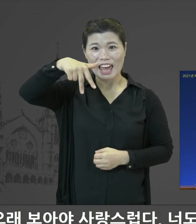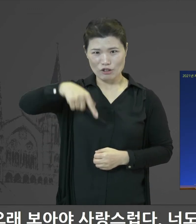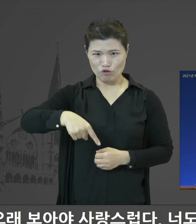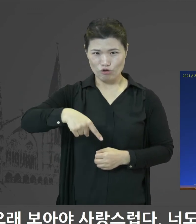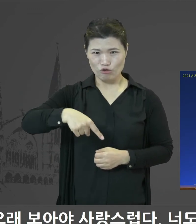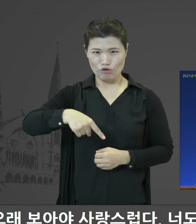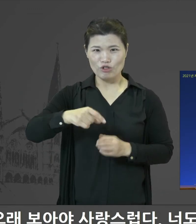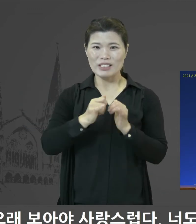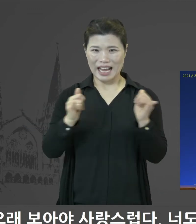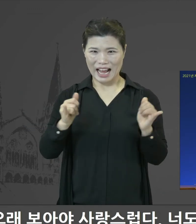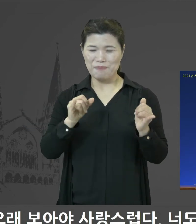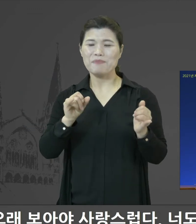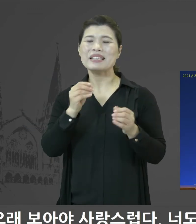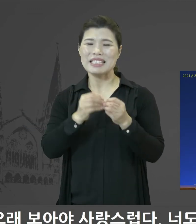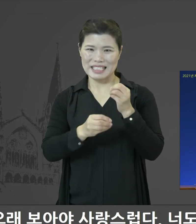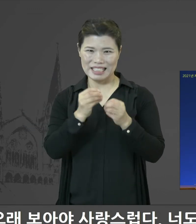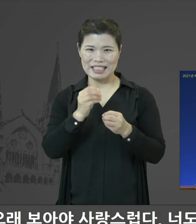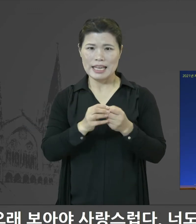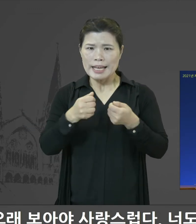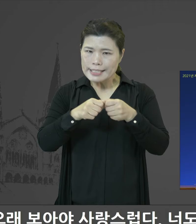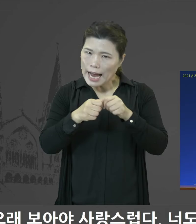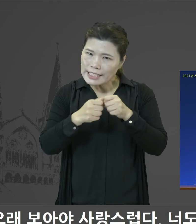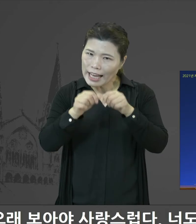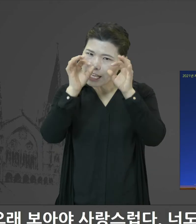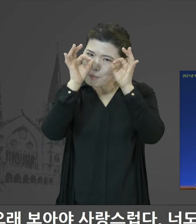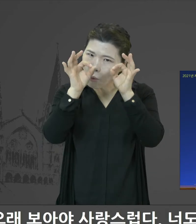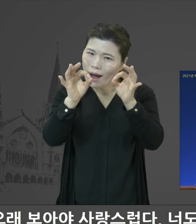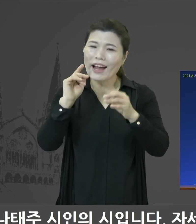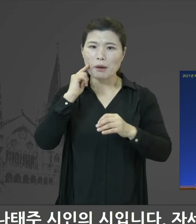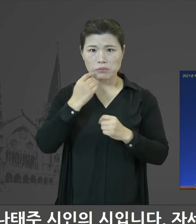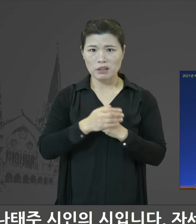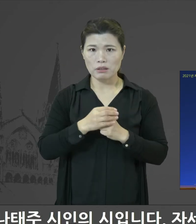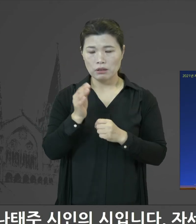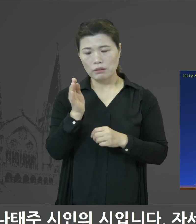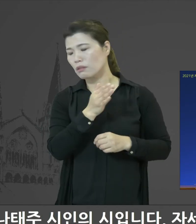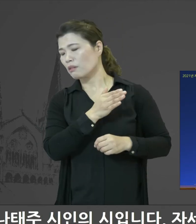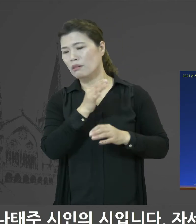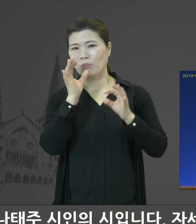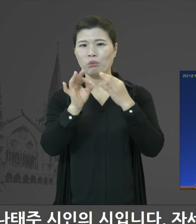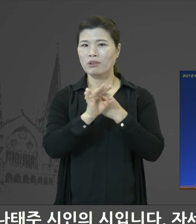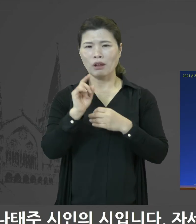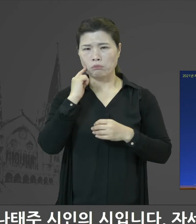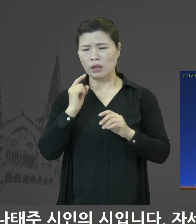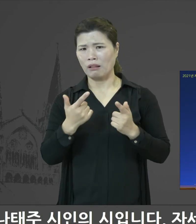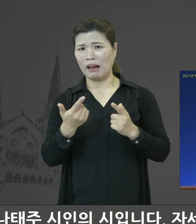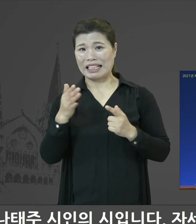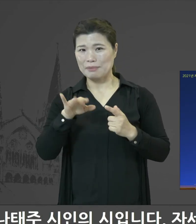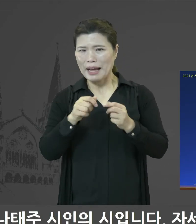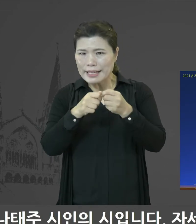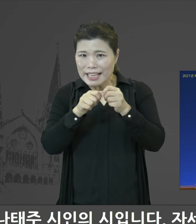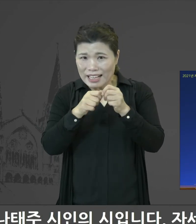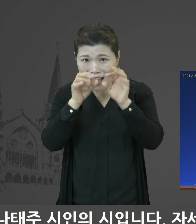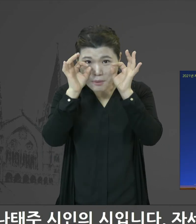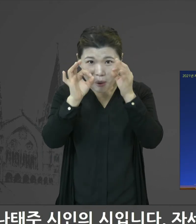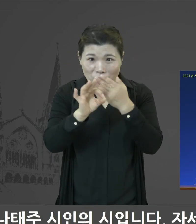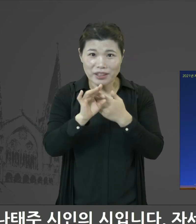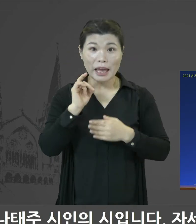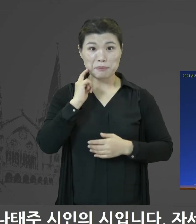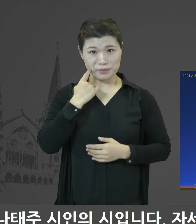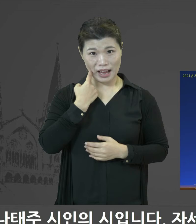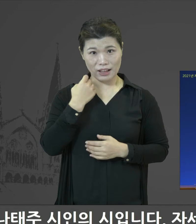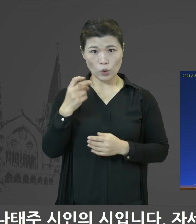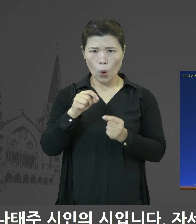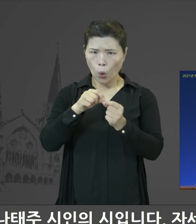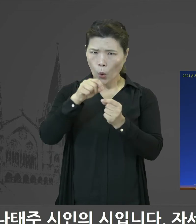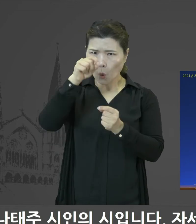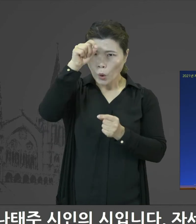시죠. 자세히 보아야 예쁘다. 슬쩍 지나가면 예쁜지 모르는데 자세히 보면 예쁘다는 겁니다. 오래 그것을 보고